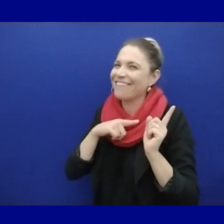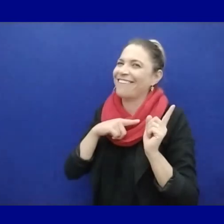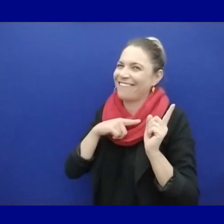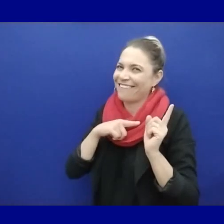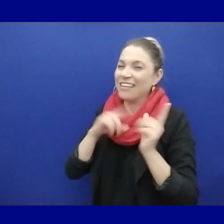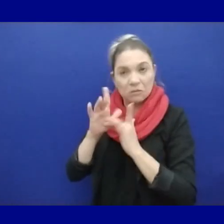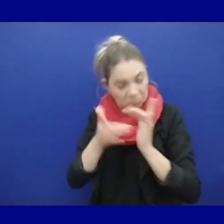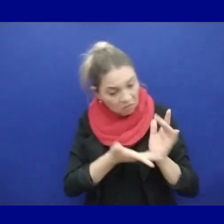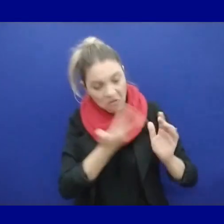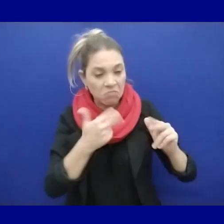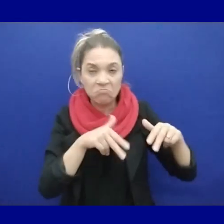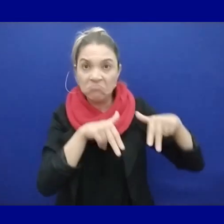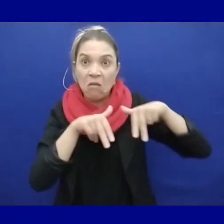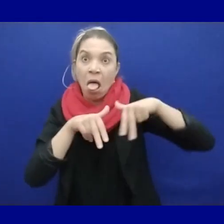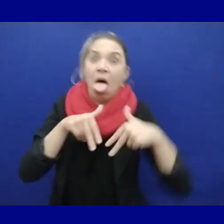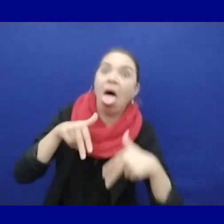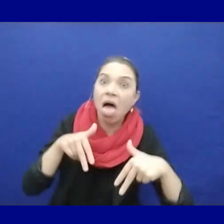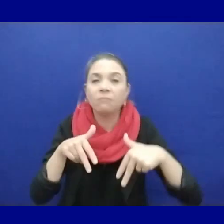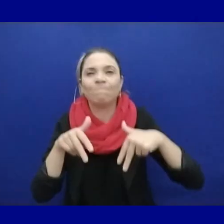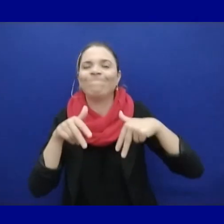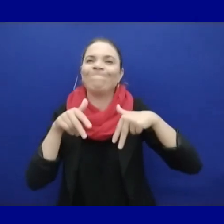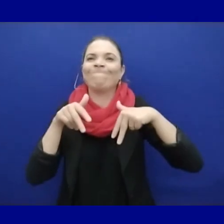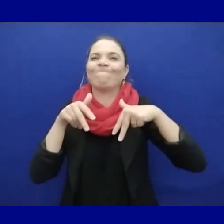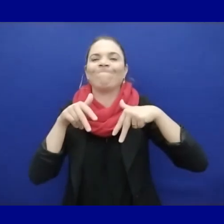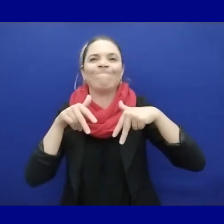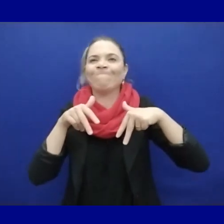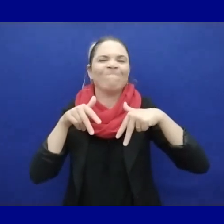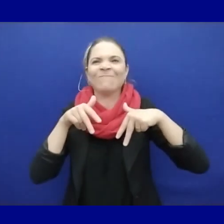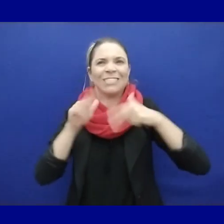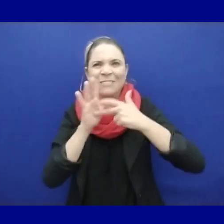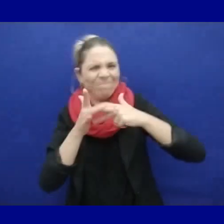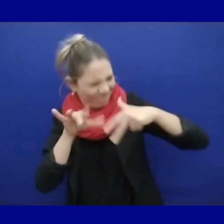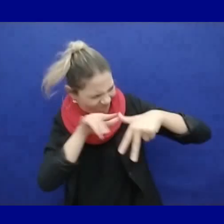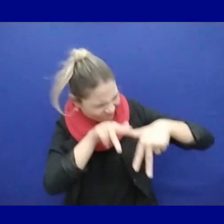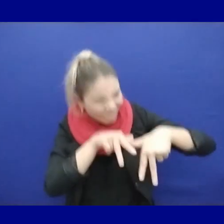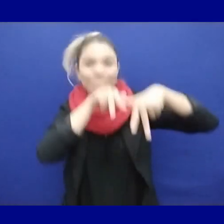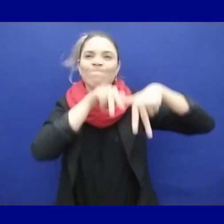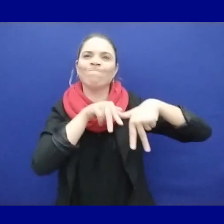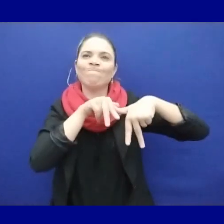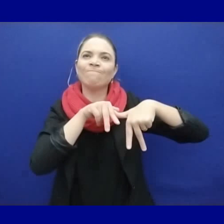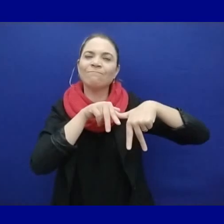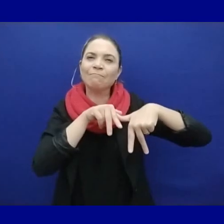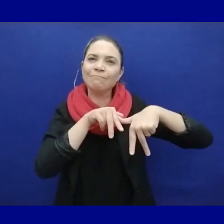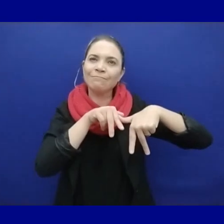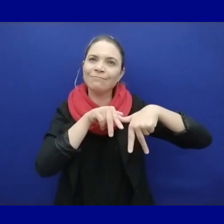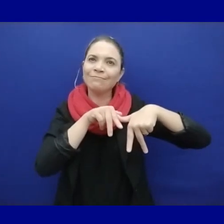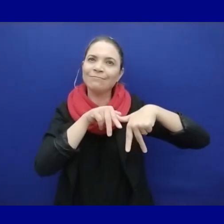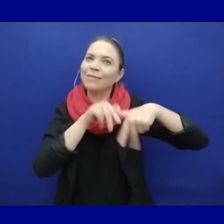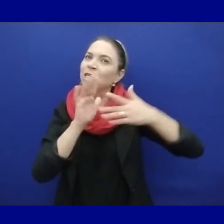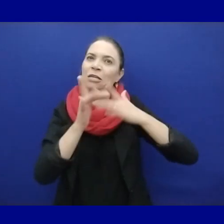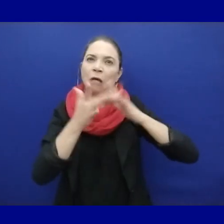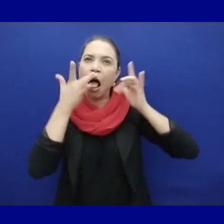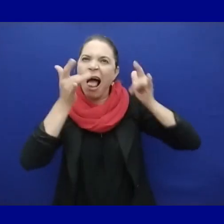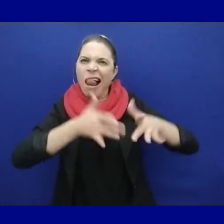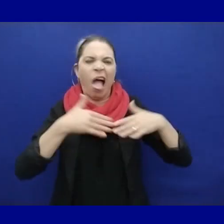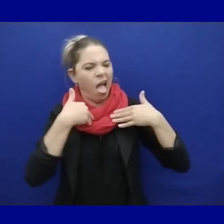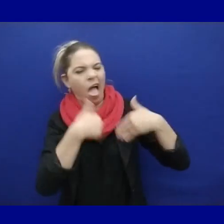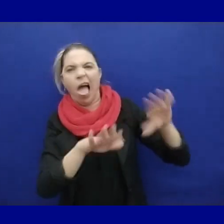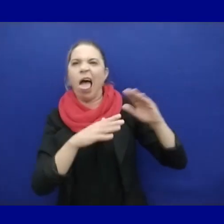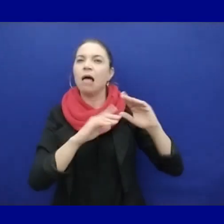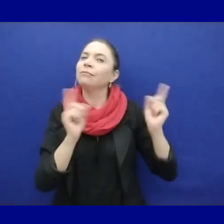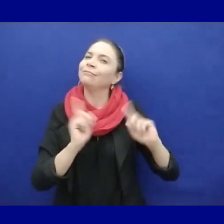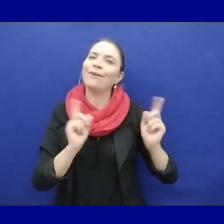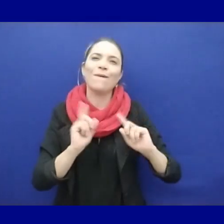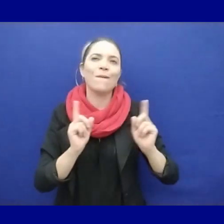possibilidade de crescer pela fé. Jesus atendeu ao clamor de Pedro e certamente Ele está de olho em